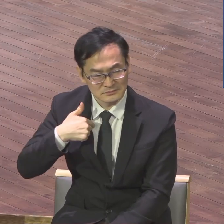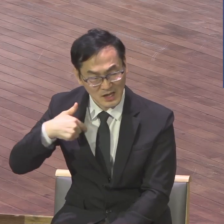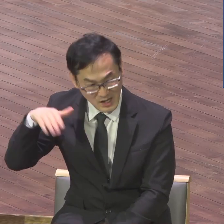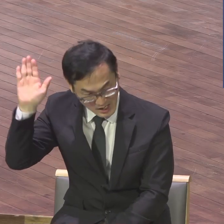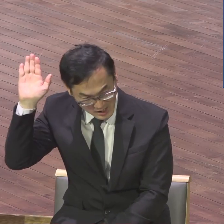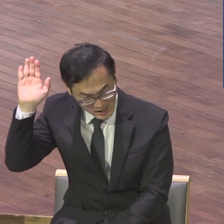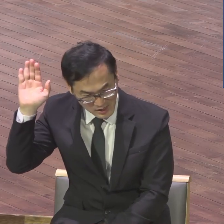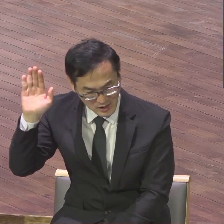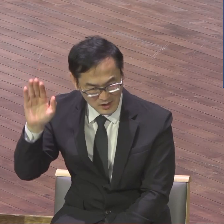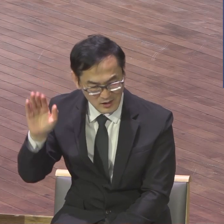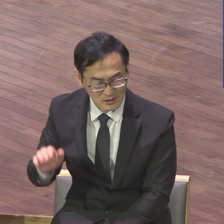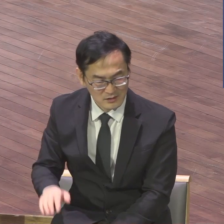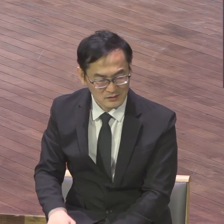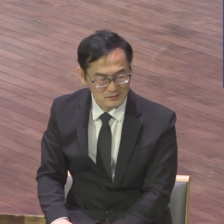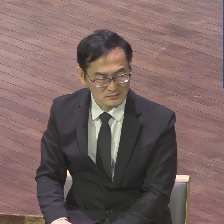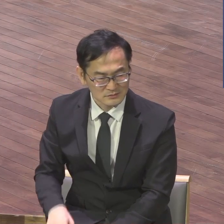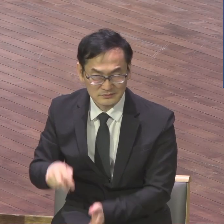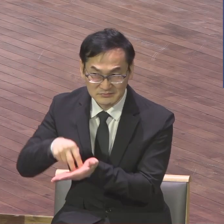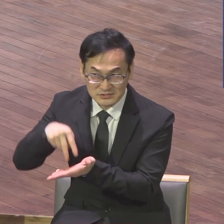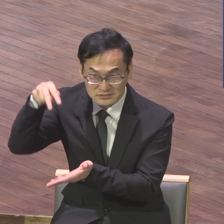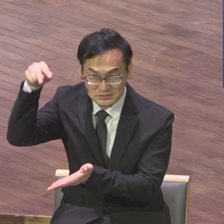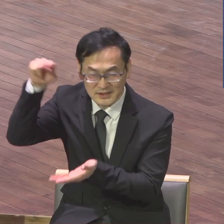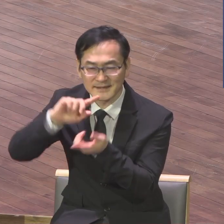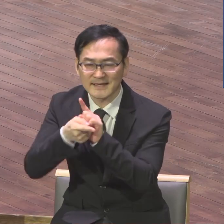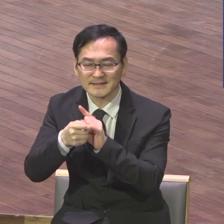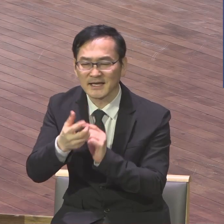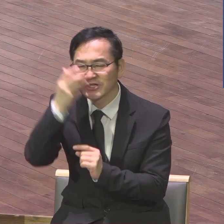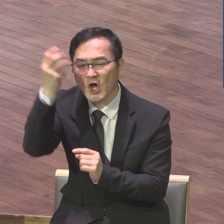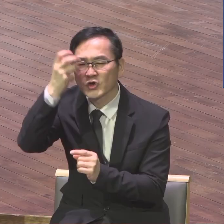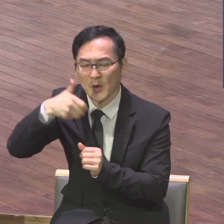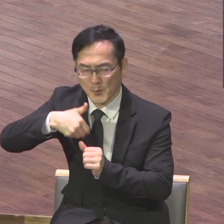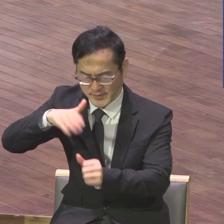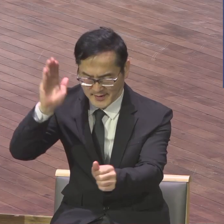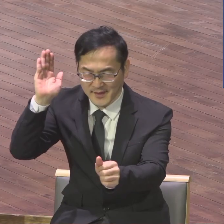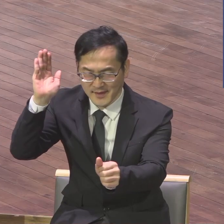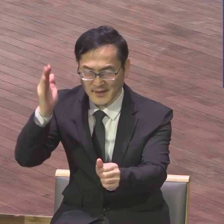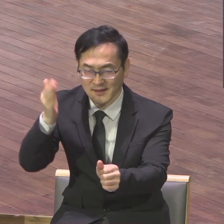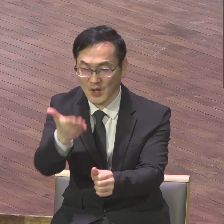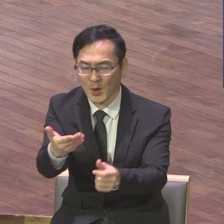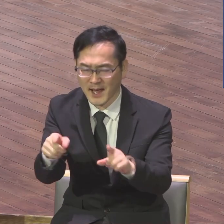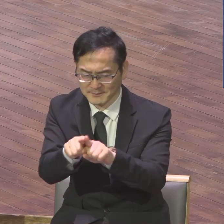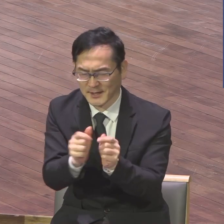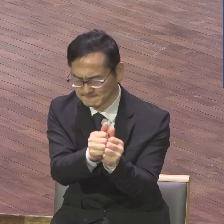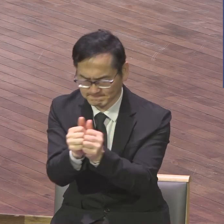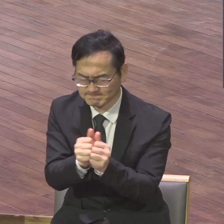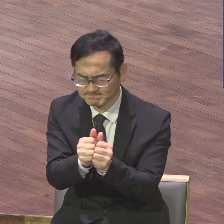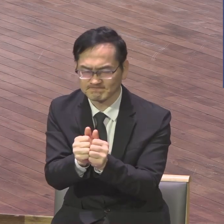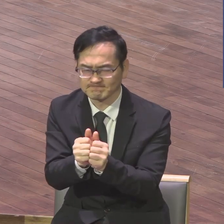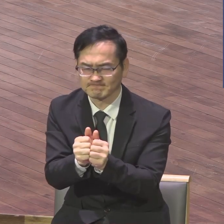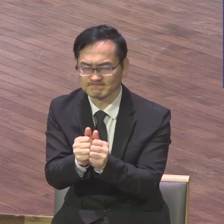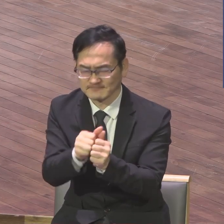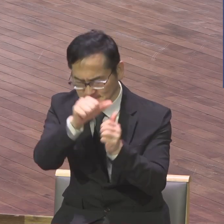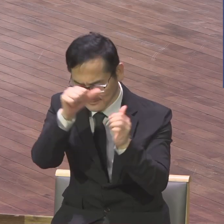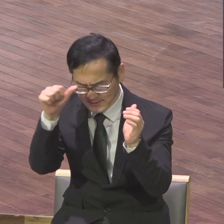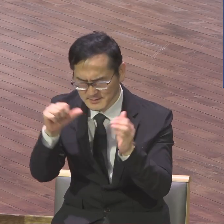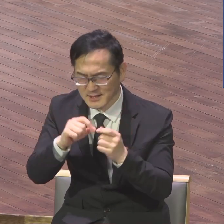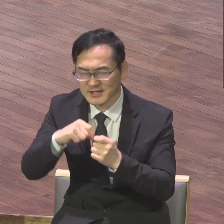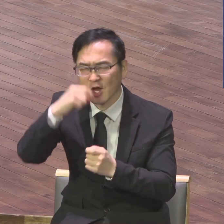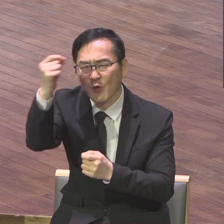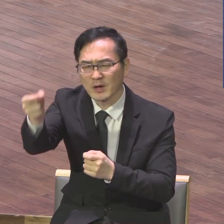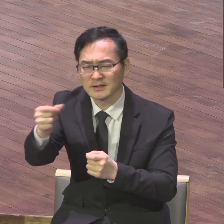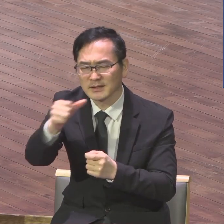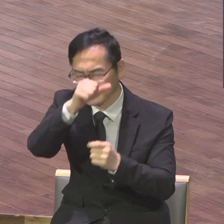가면 보혜사 성령을 보내서 너희들과 영원히 함께 있게 해주겠다. 그래서 예수님